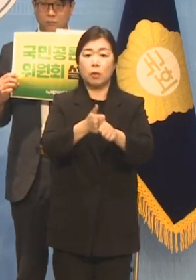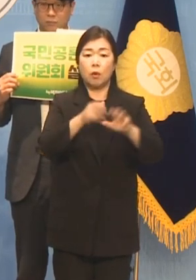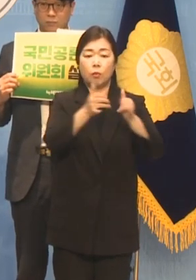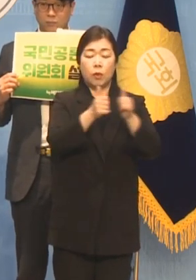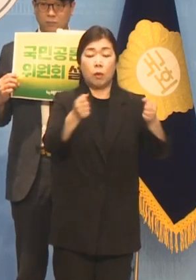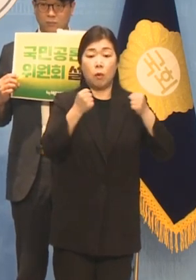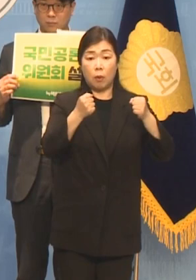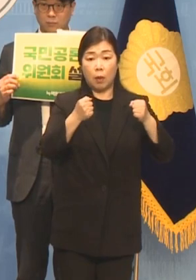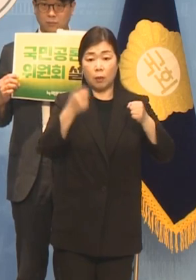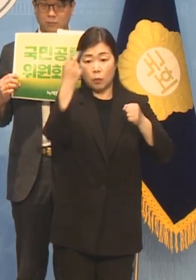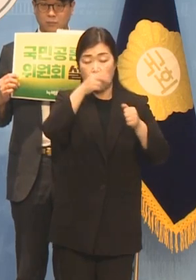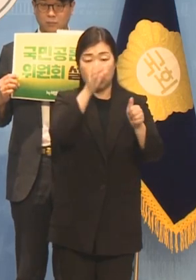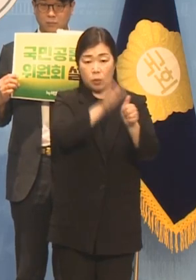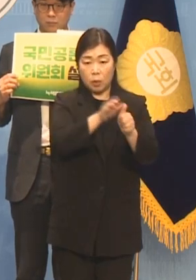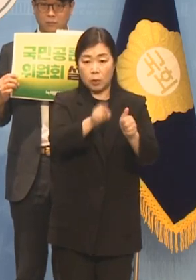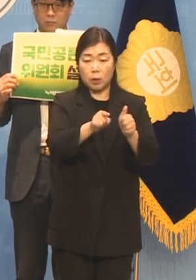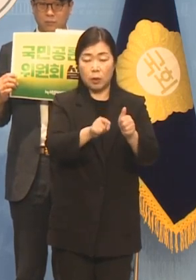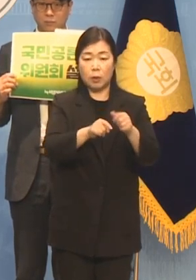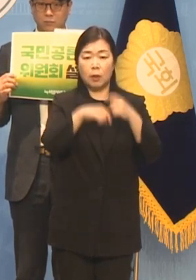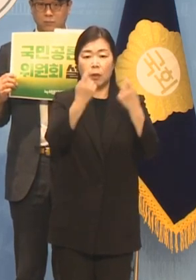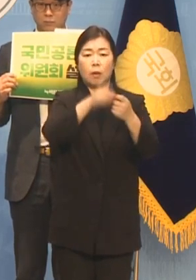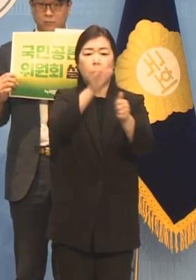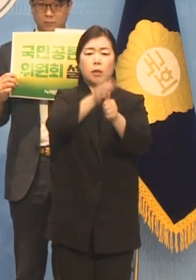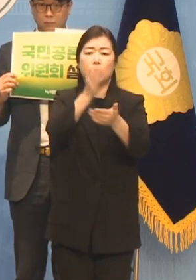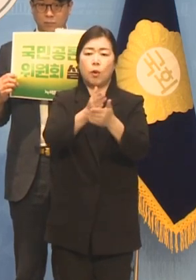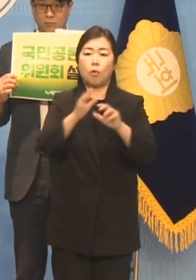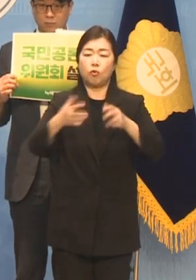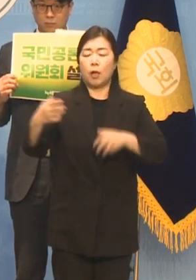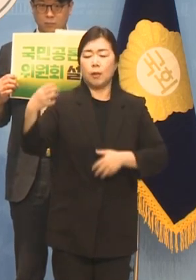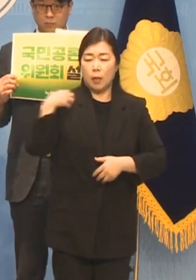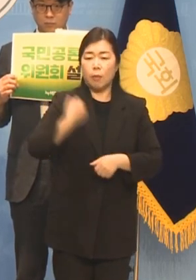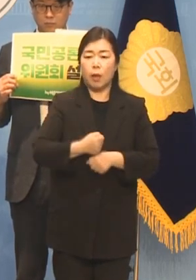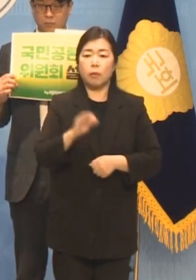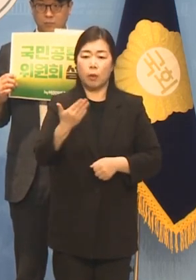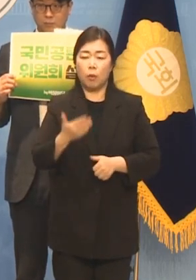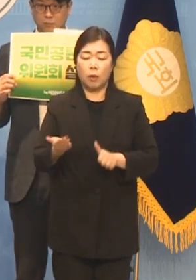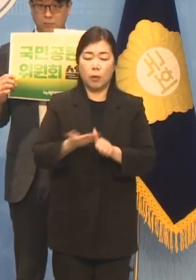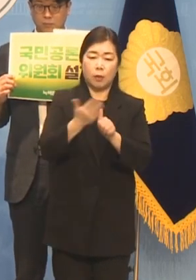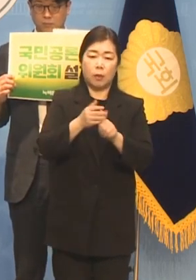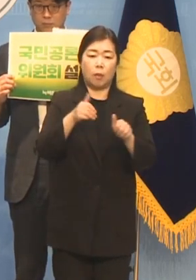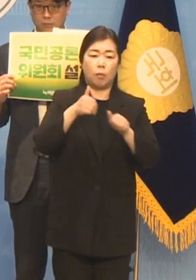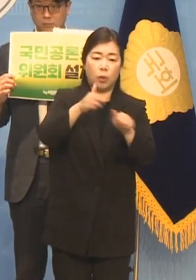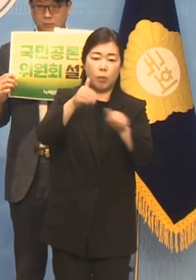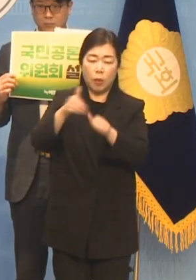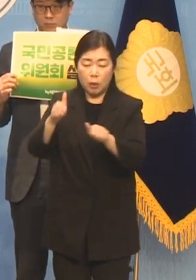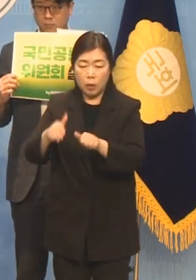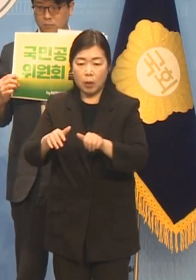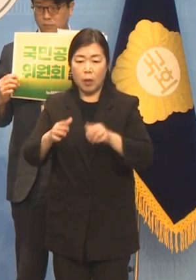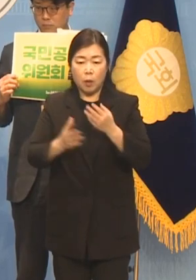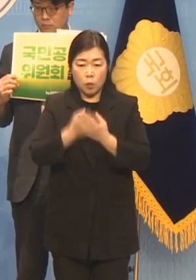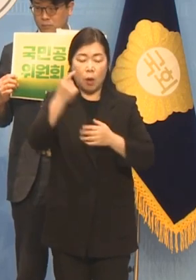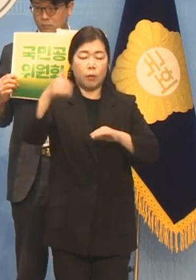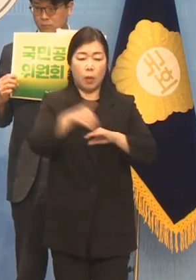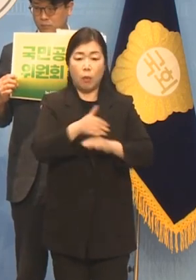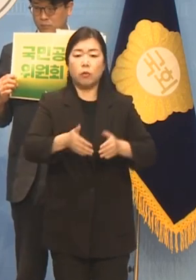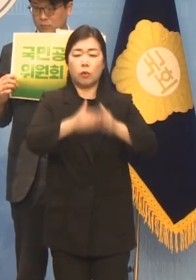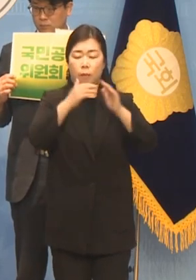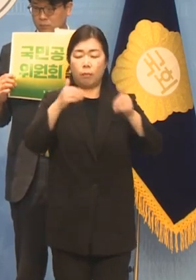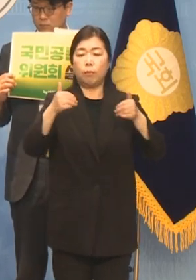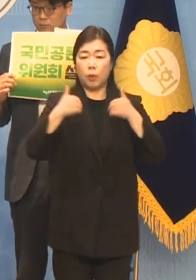이들을 시장에만 맡겨두지 않고 국가가 책임지고 양성과 배치 등 종합 계획을 수립해야